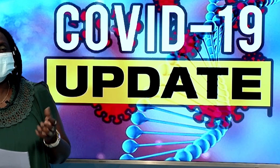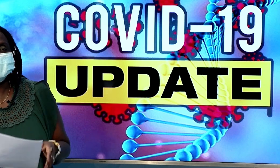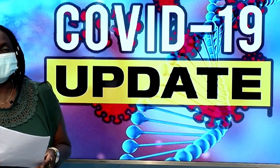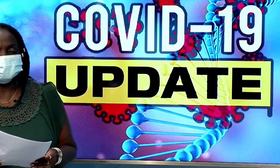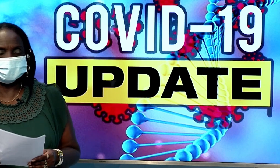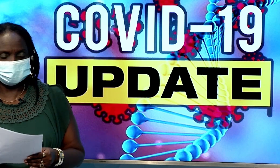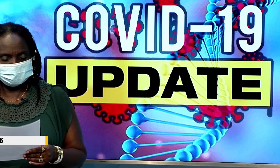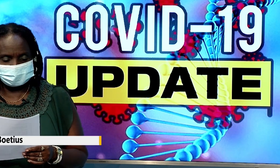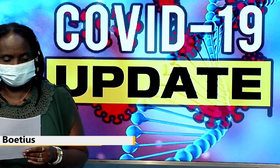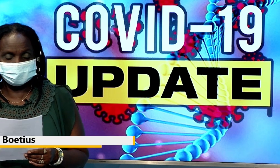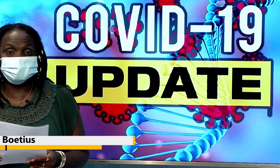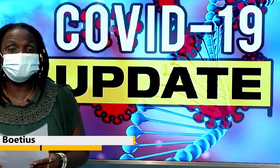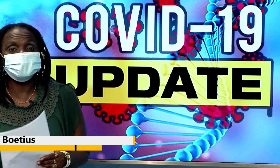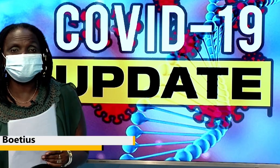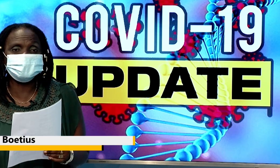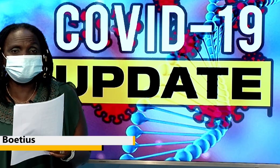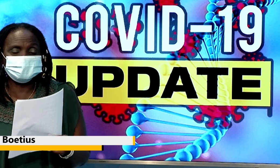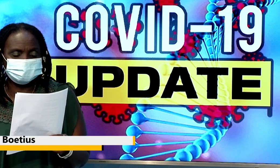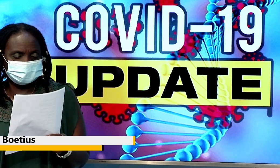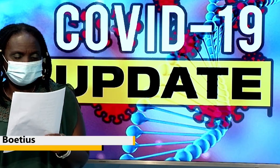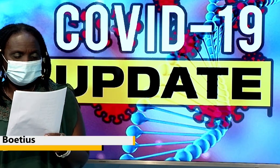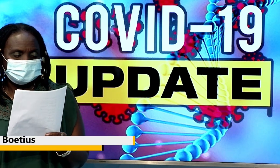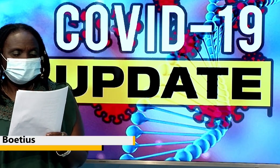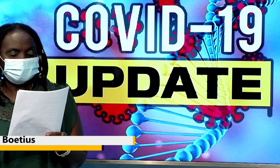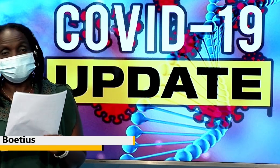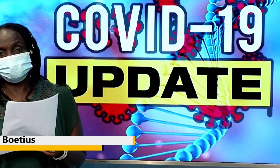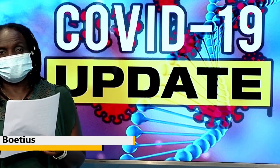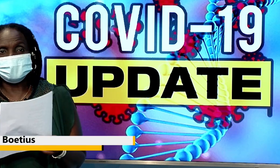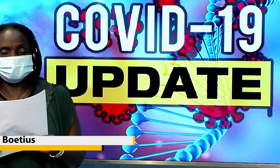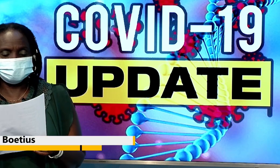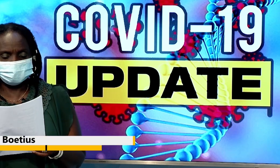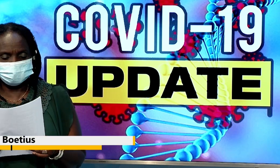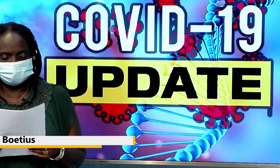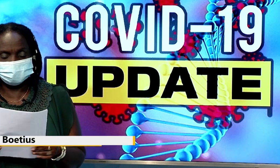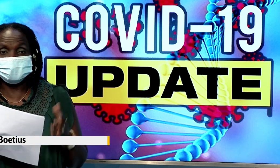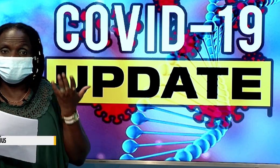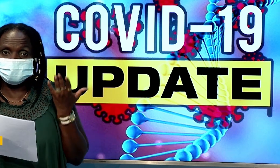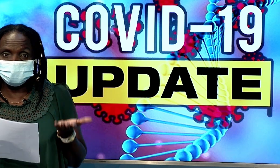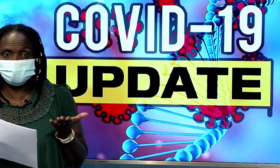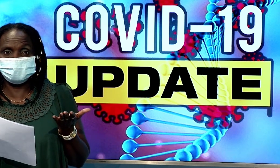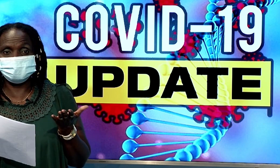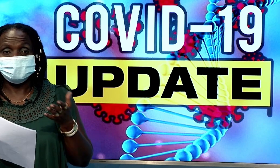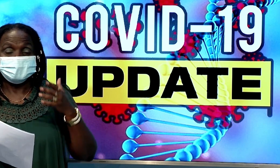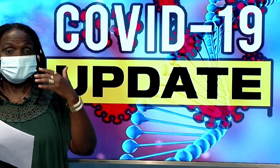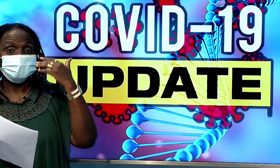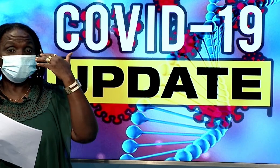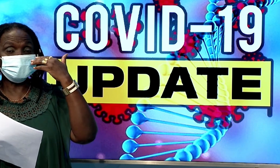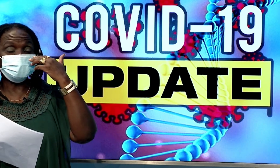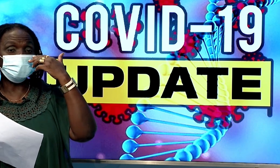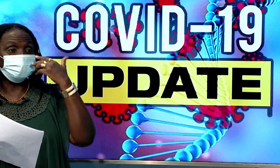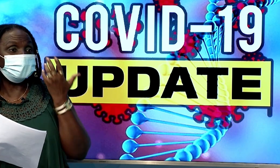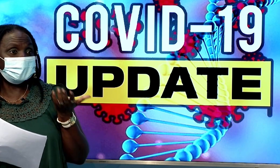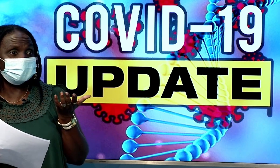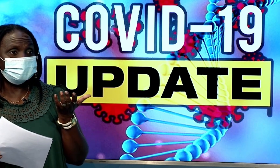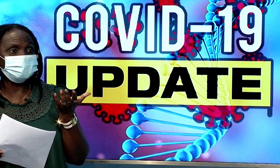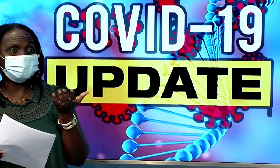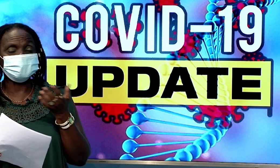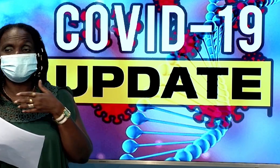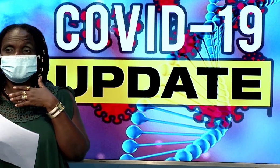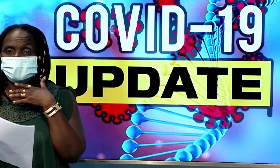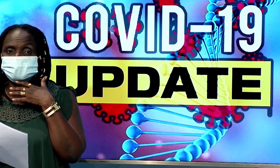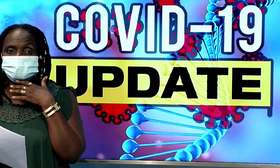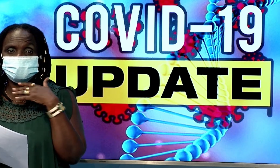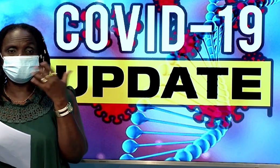Kijkers, goedendag en welkom bij deze nieuwe aflevering van COVID, ATV COVID-19 Update. U ziet, ook wij